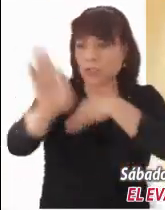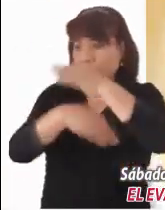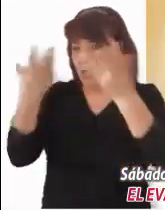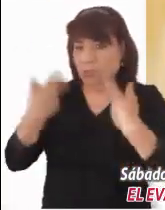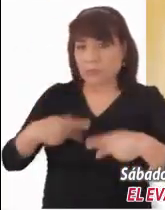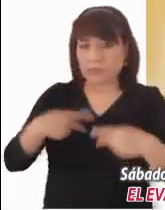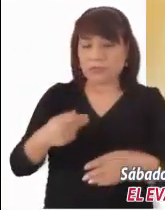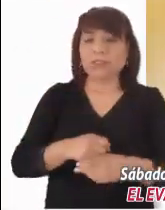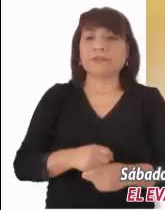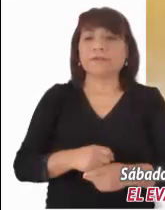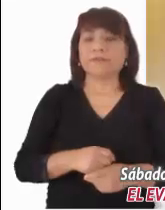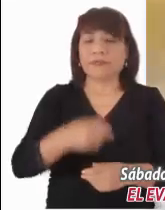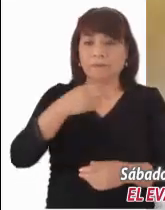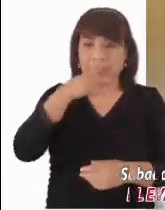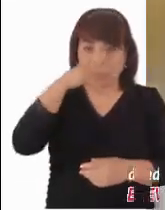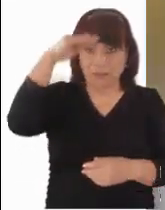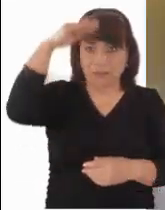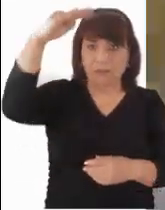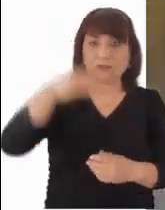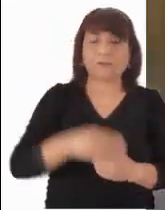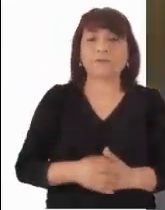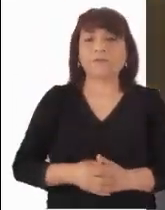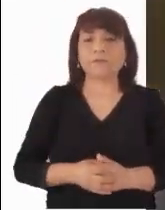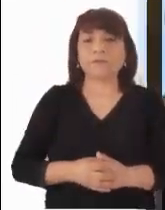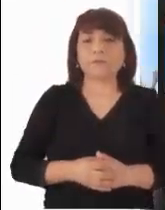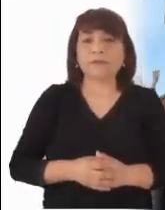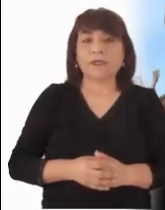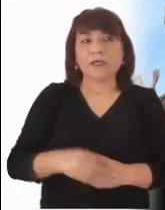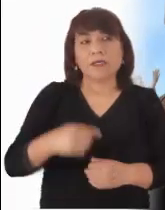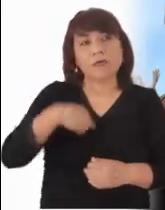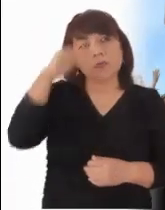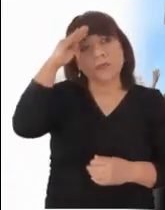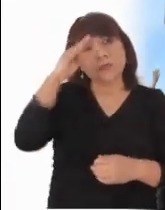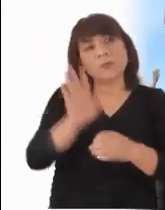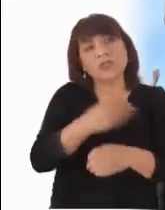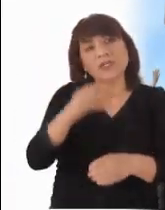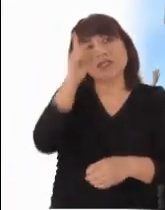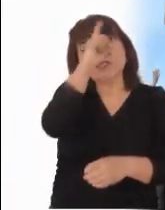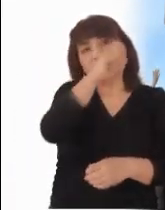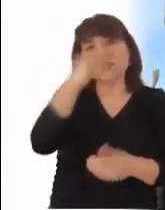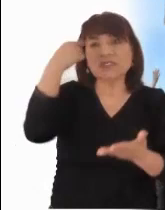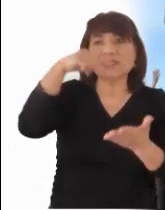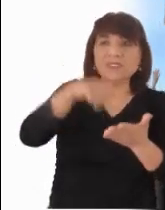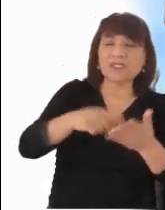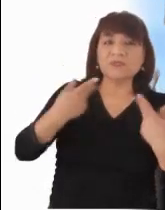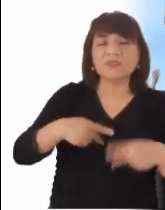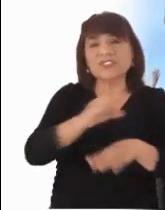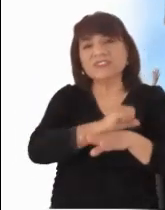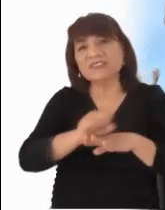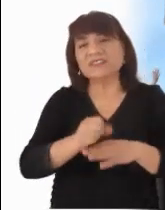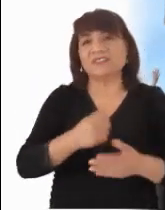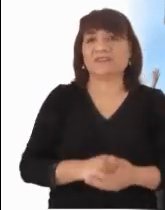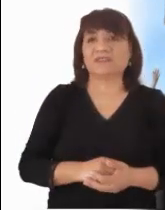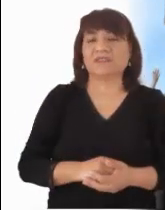toda criatura. Palabra del Señor. ¿Por qué resulta tan difícil creerles a